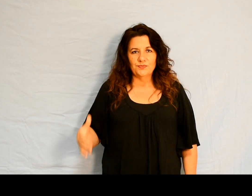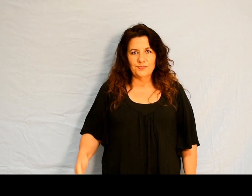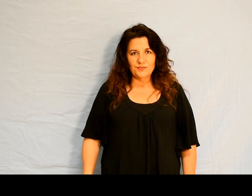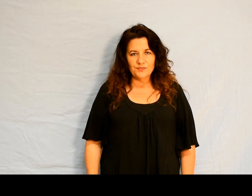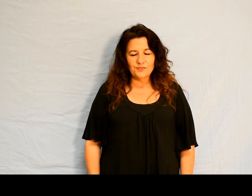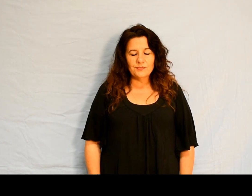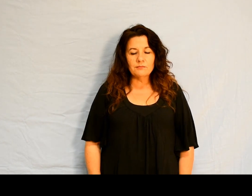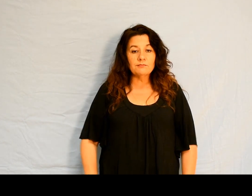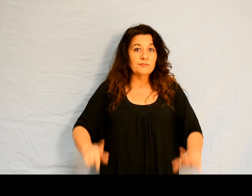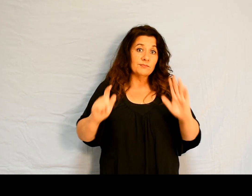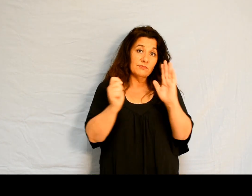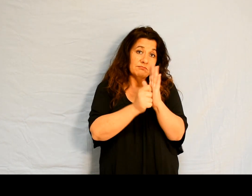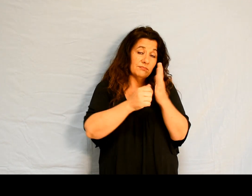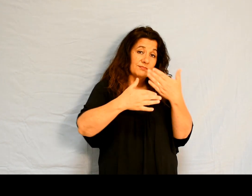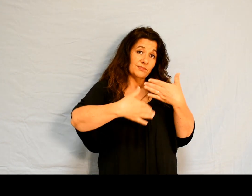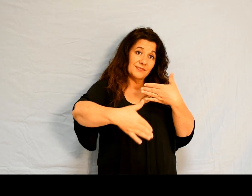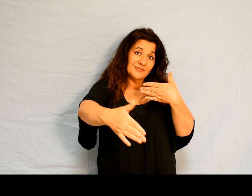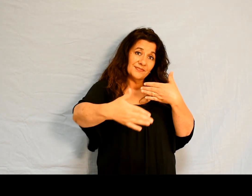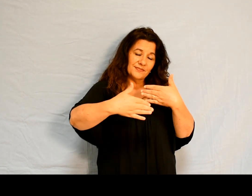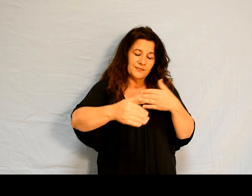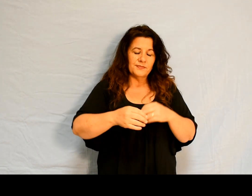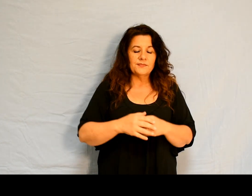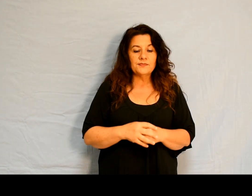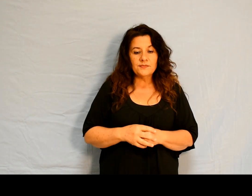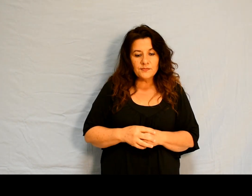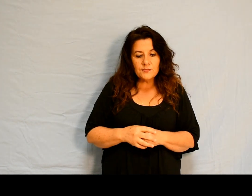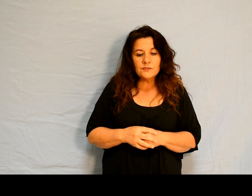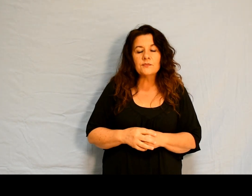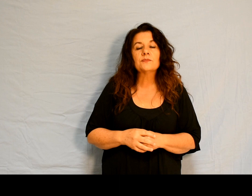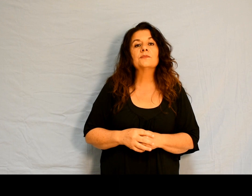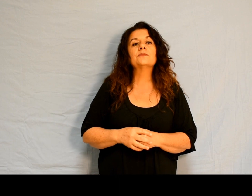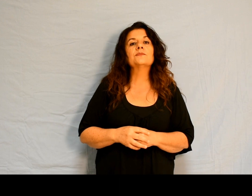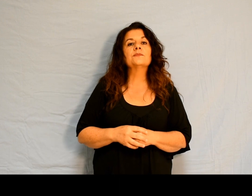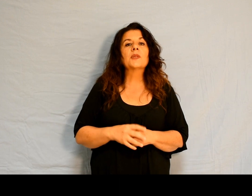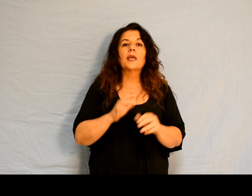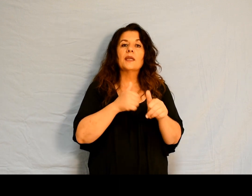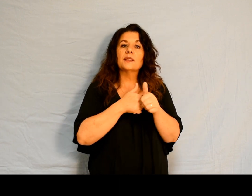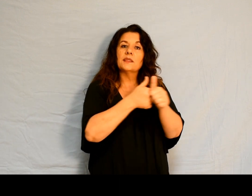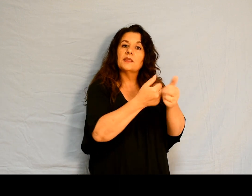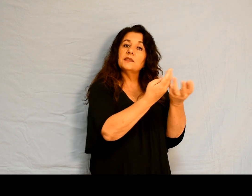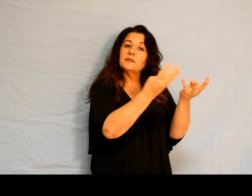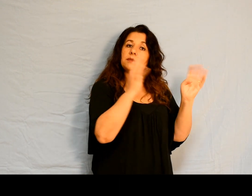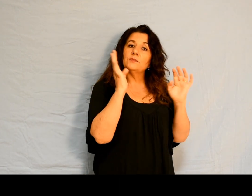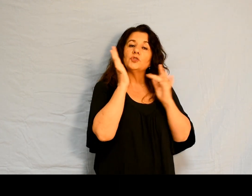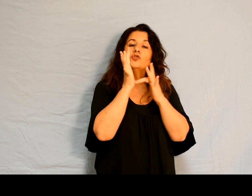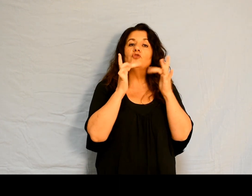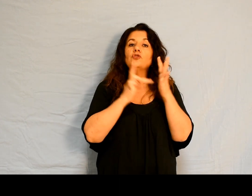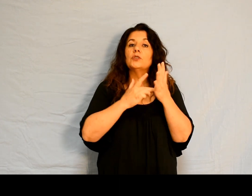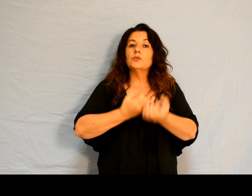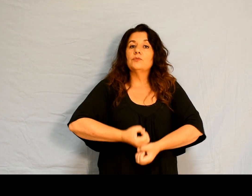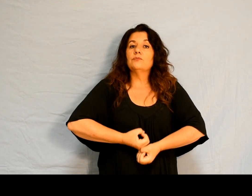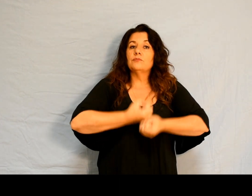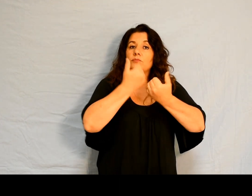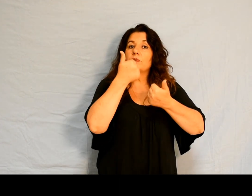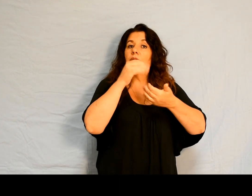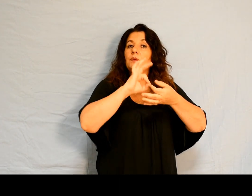En ce temps-là, Jésus disait cette parabole à ses disciples. Le royaume des cieux est